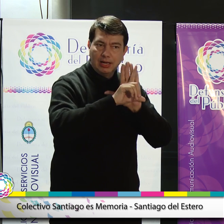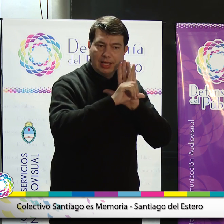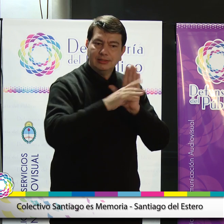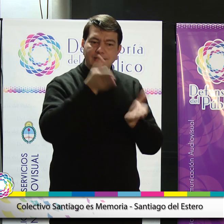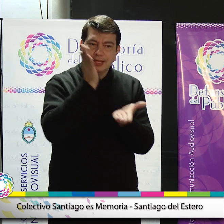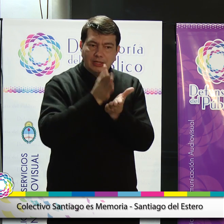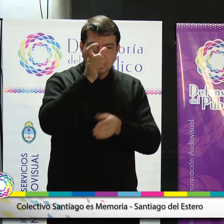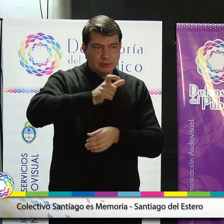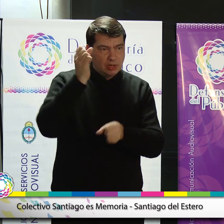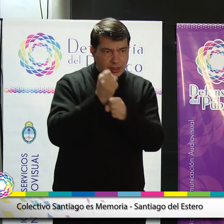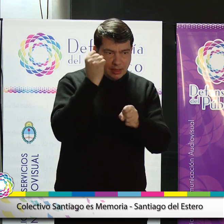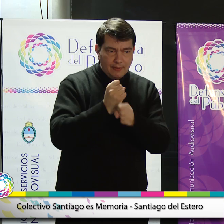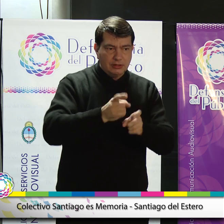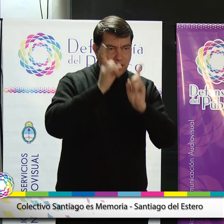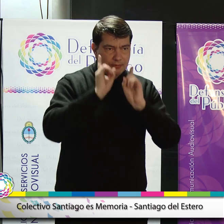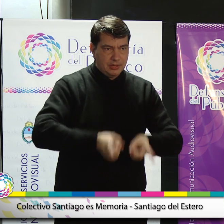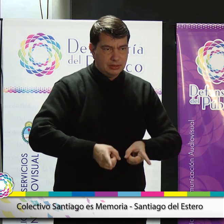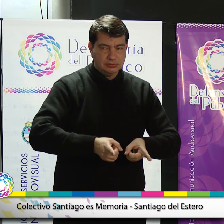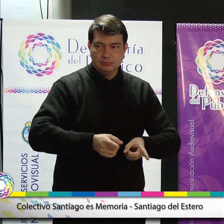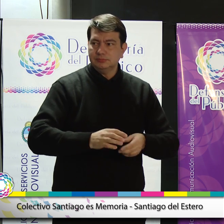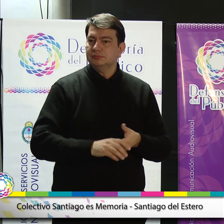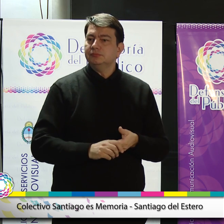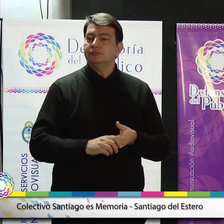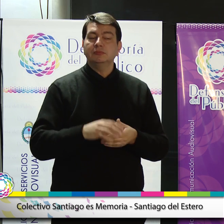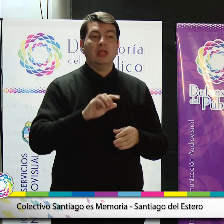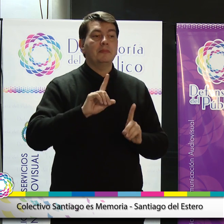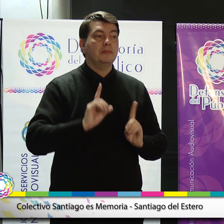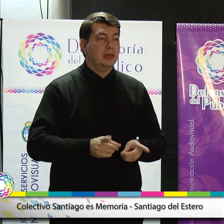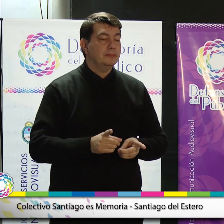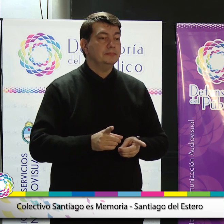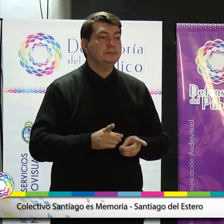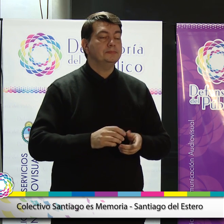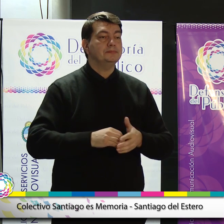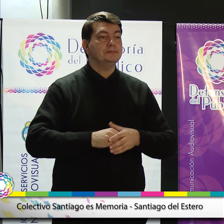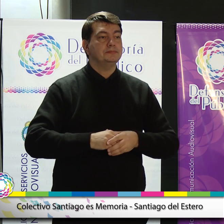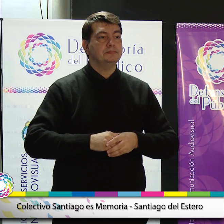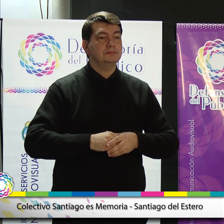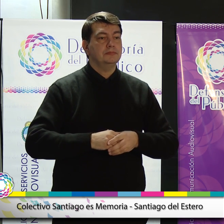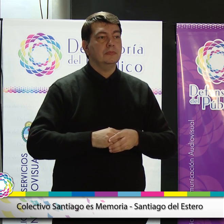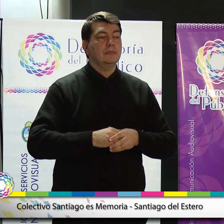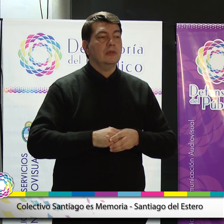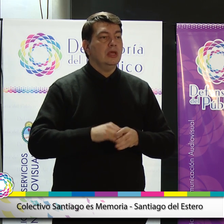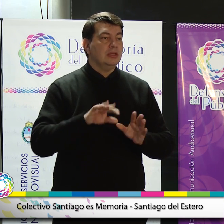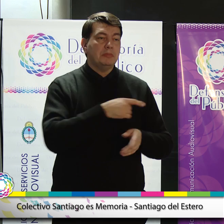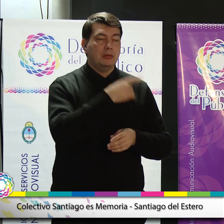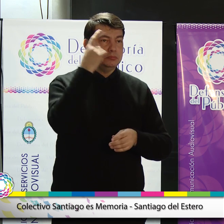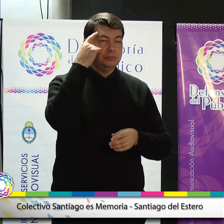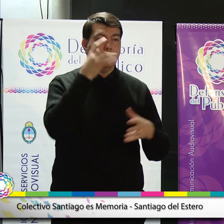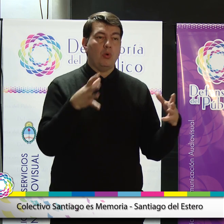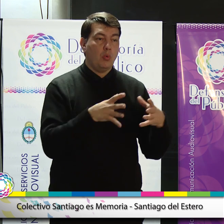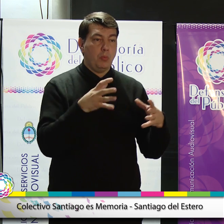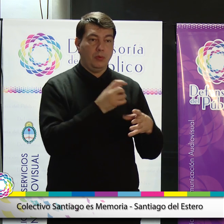laborales por último no también no queremos dejar de mencionar que también nos gustaría que